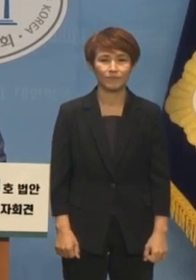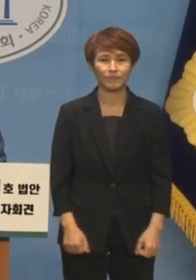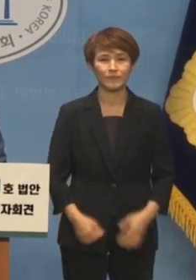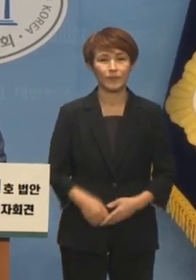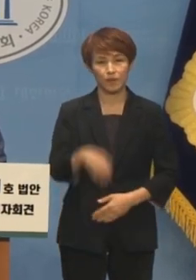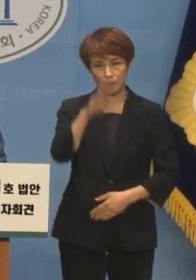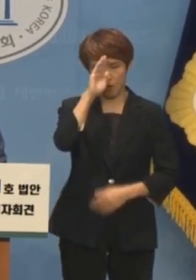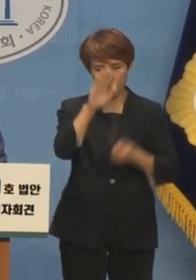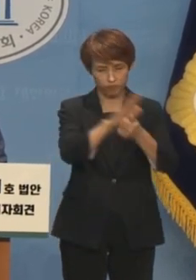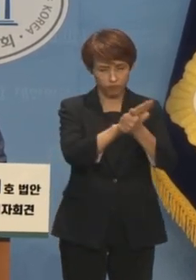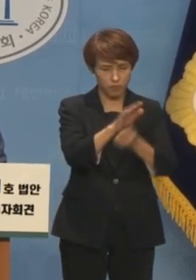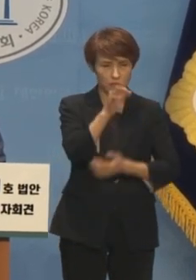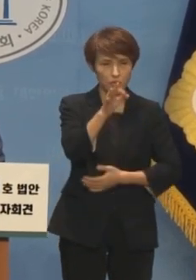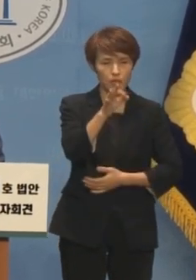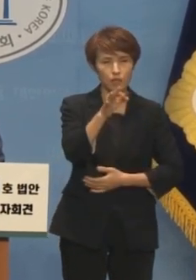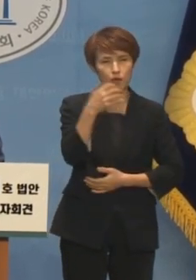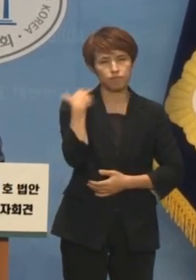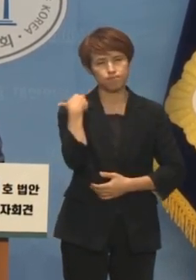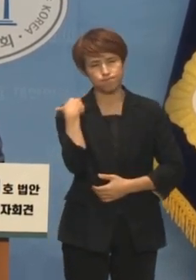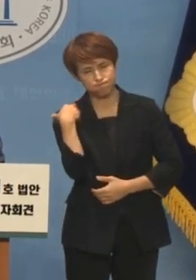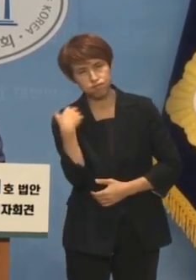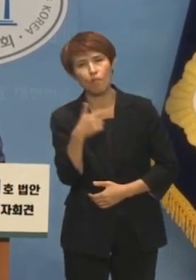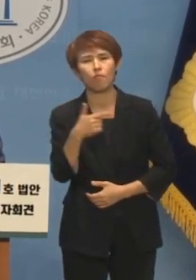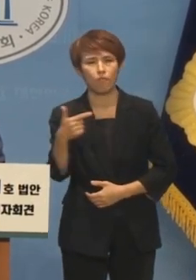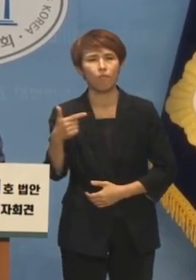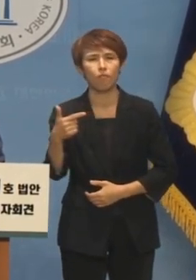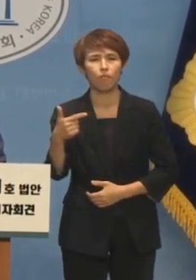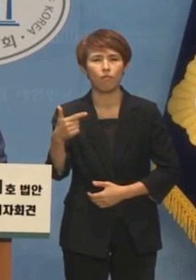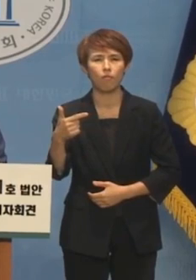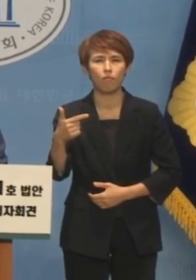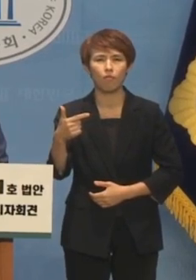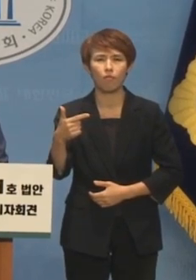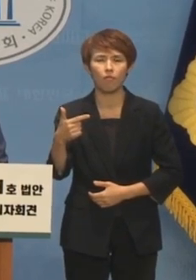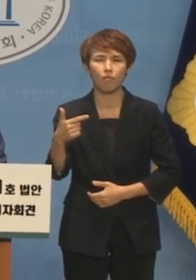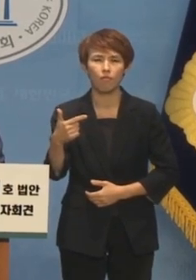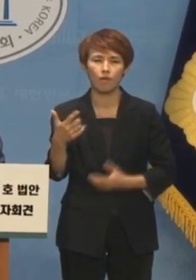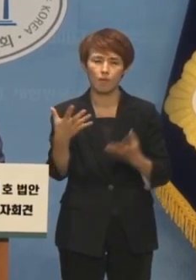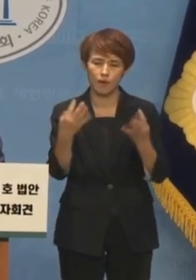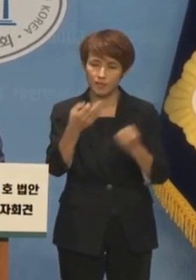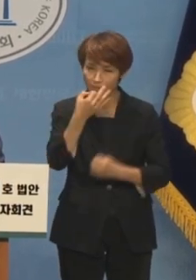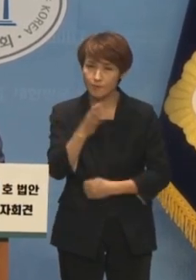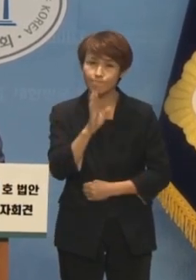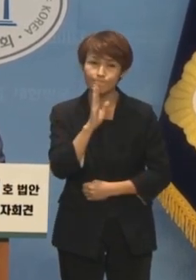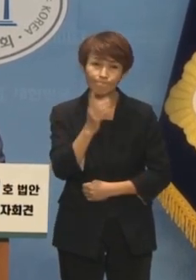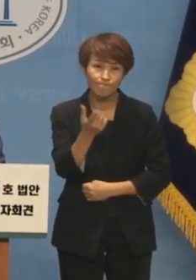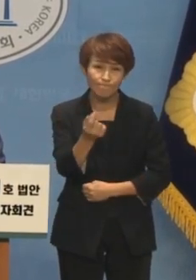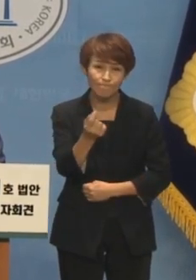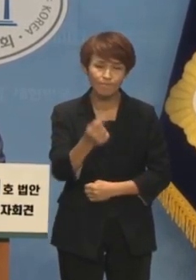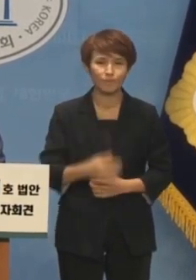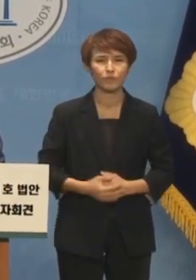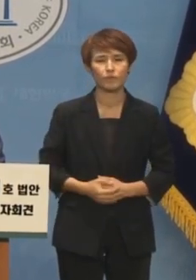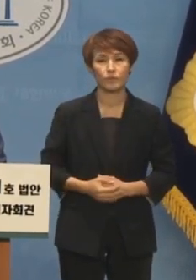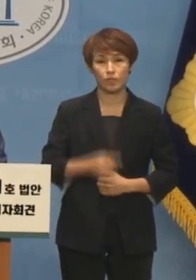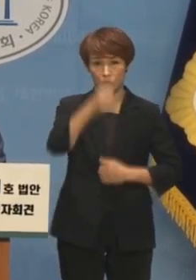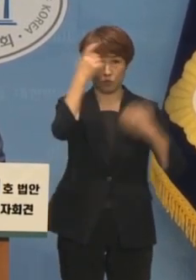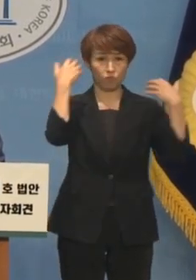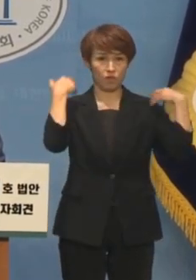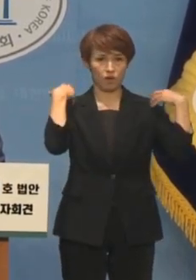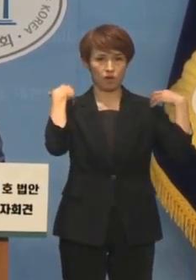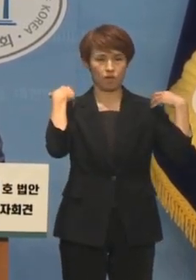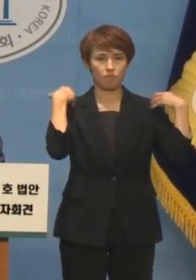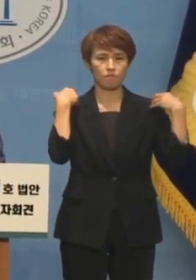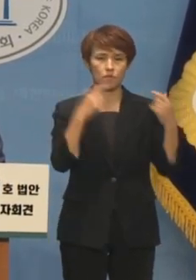간병비 부담으로 인해서 우리 사회 많은 분들이 고통받고 있습니다. 그동안 정부가 여러